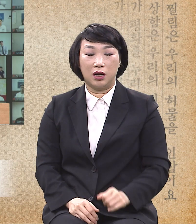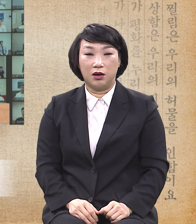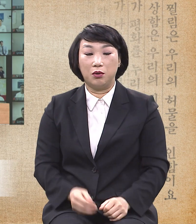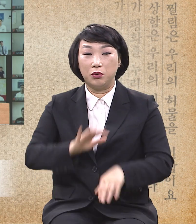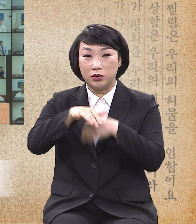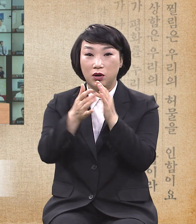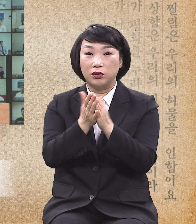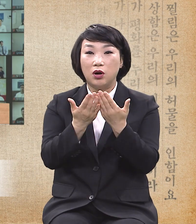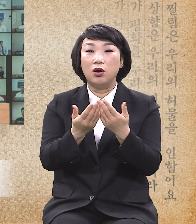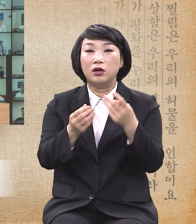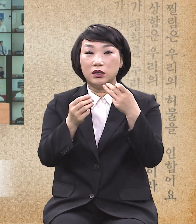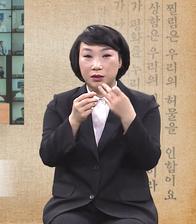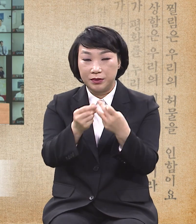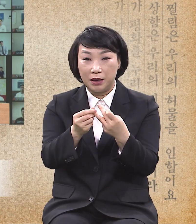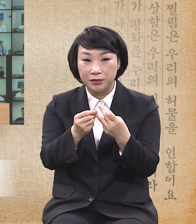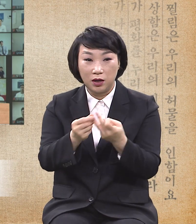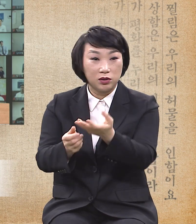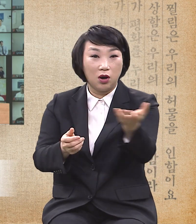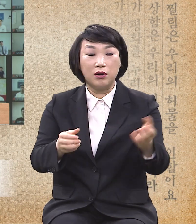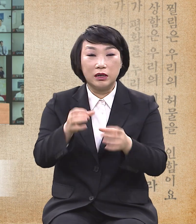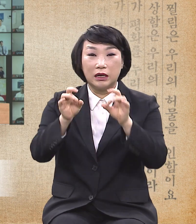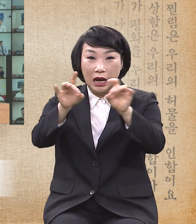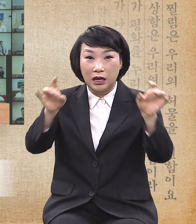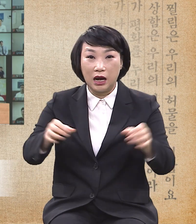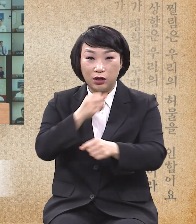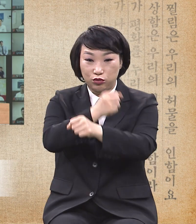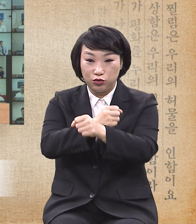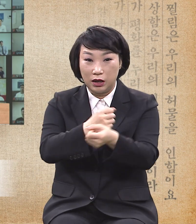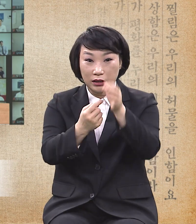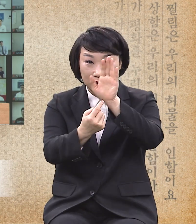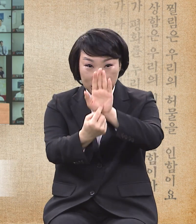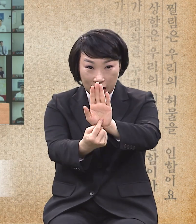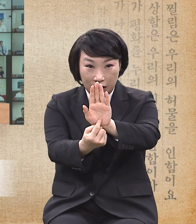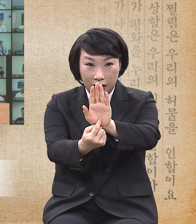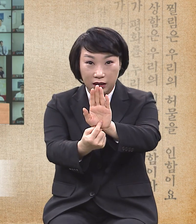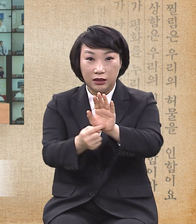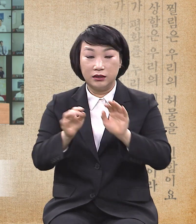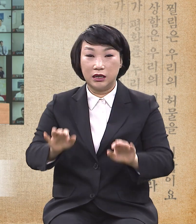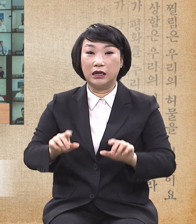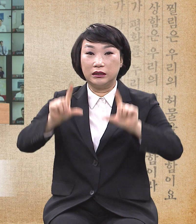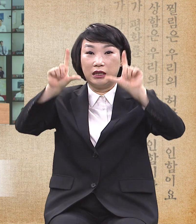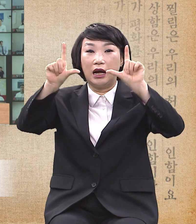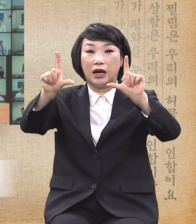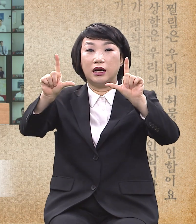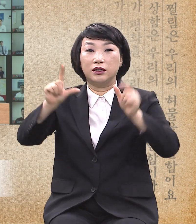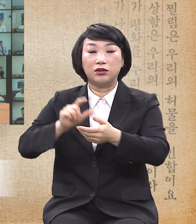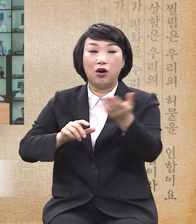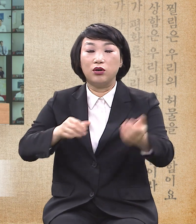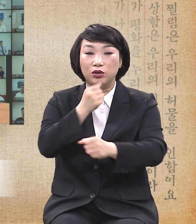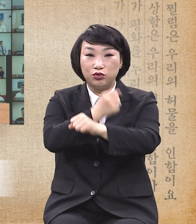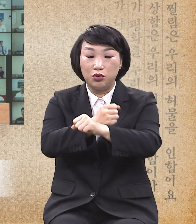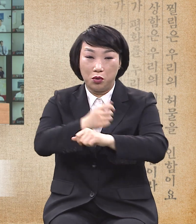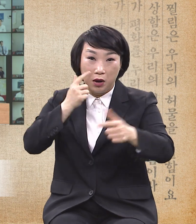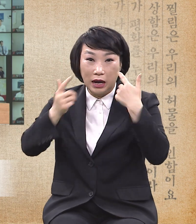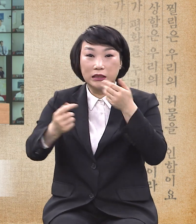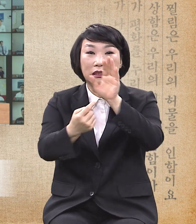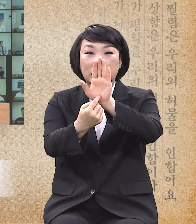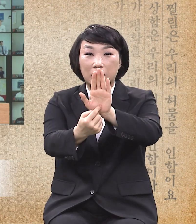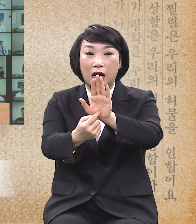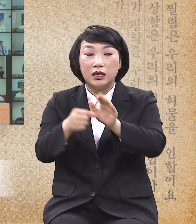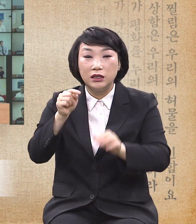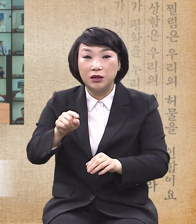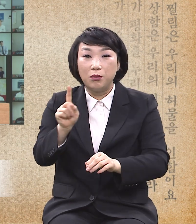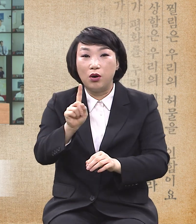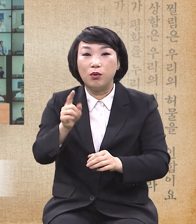그래서 본문 13절에 각각 공력이 나타날 터인데 그날의 공력을 밝히리니